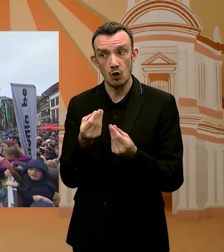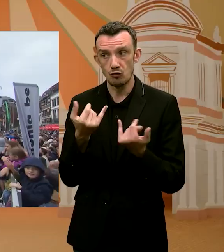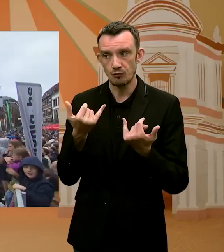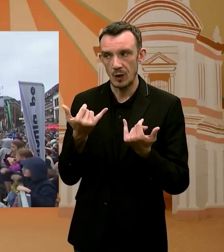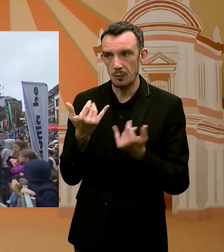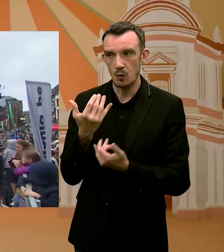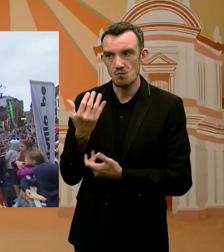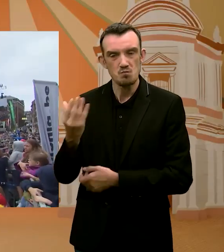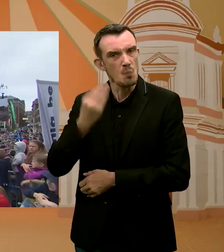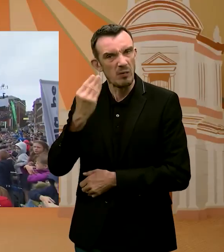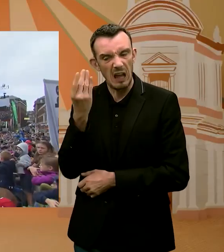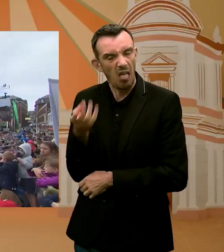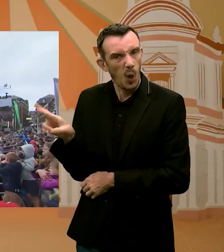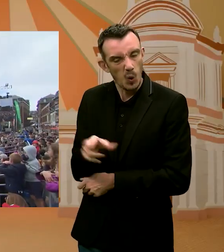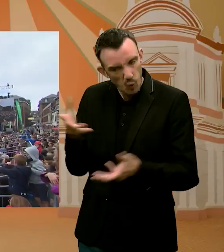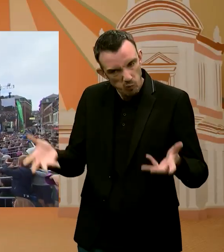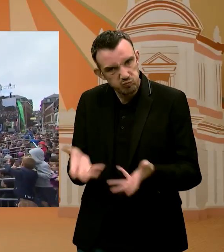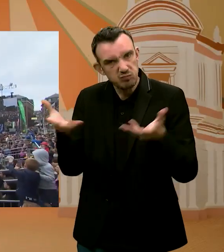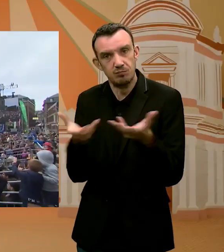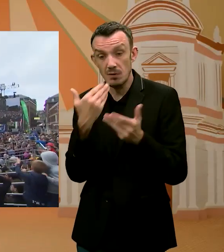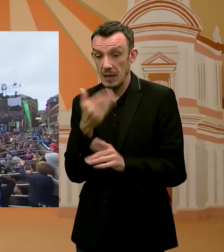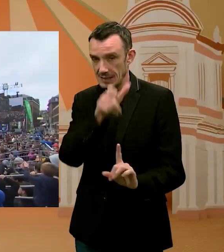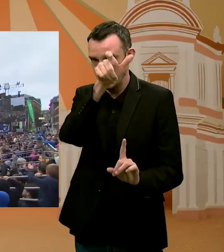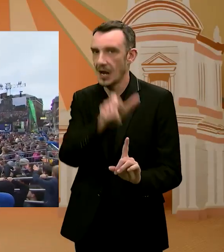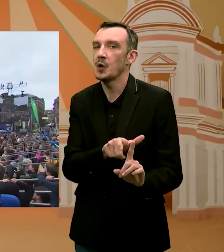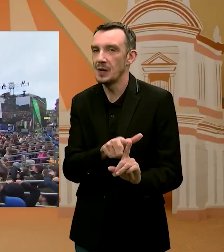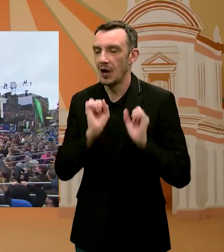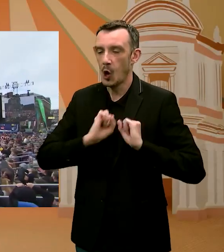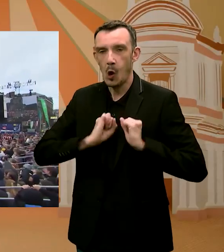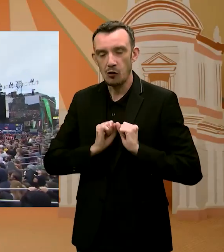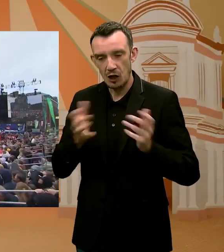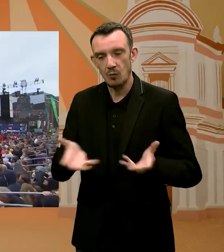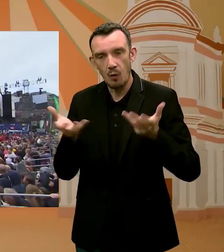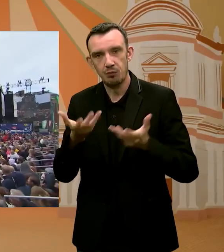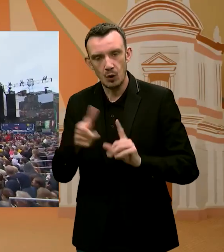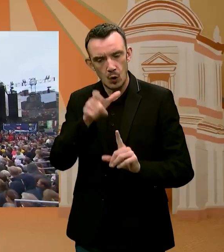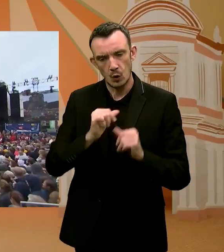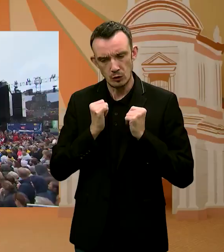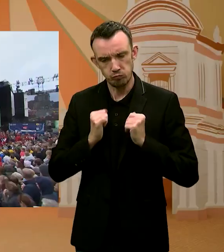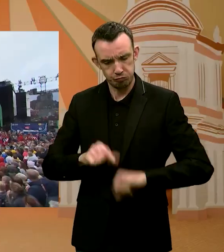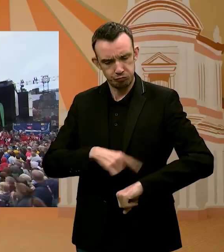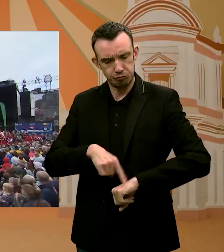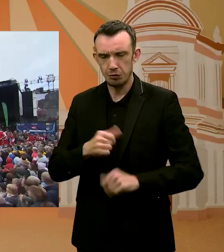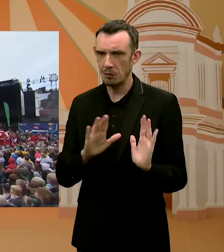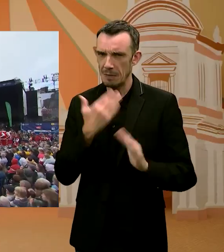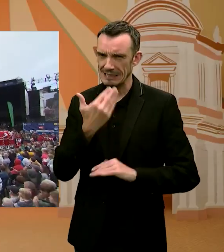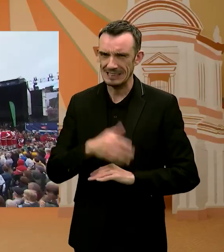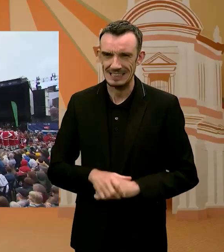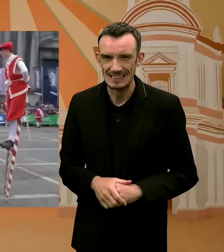Donc, bravo à lui d'avoir tenu aussi longtemps aussi. Alors il reste deux petits jeunes là dans un coin de